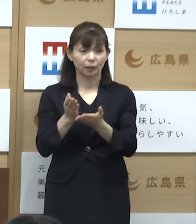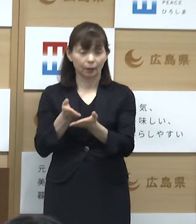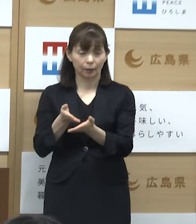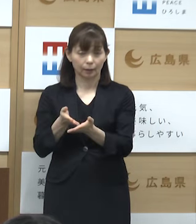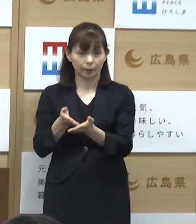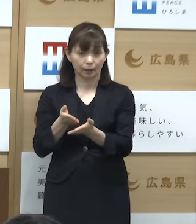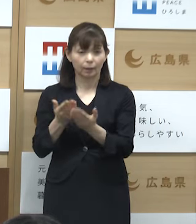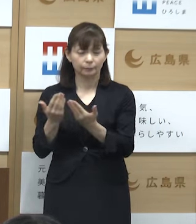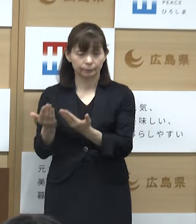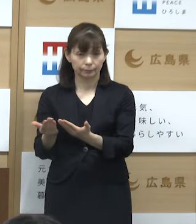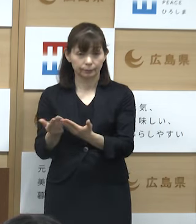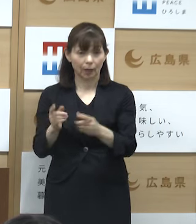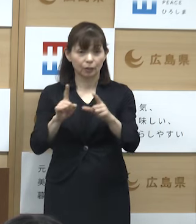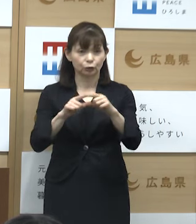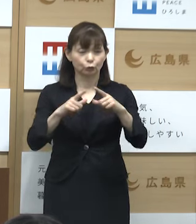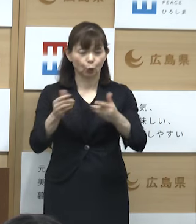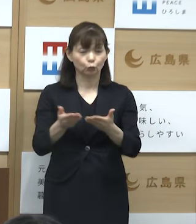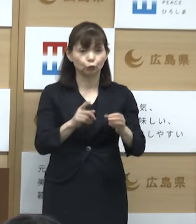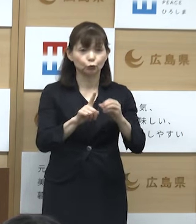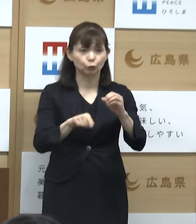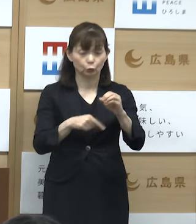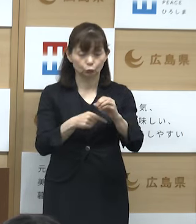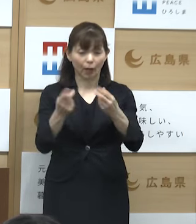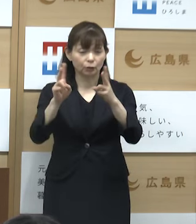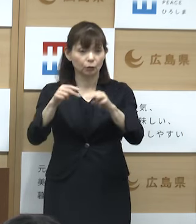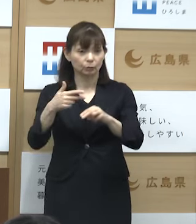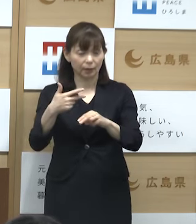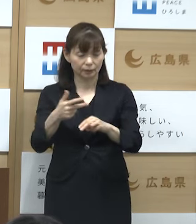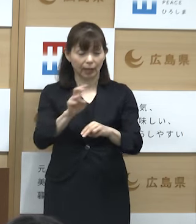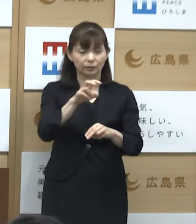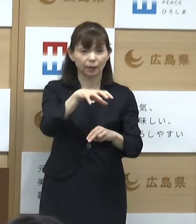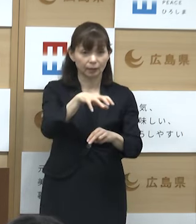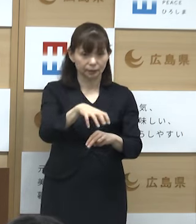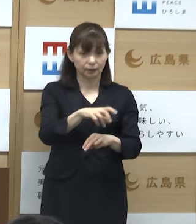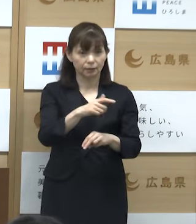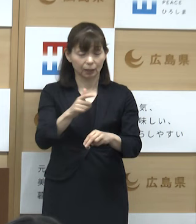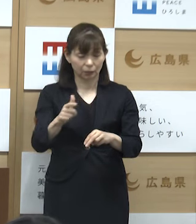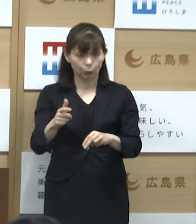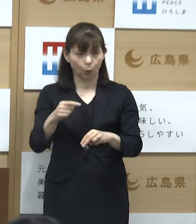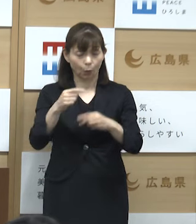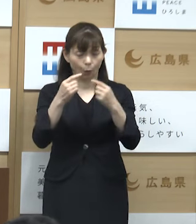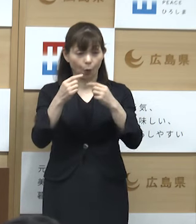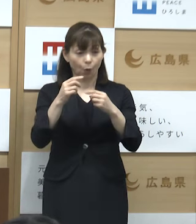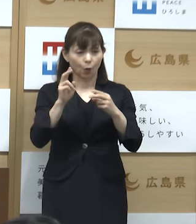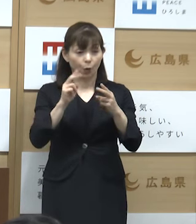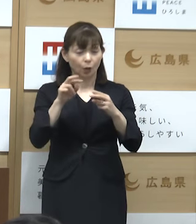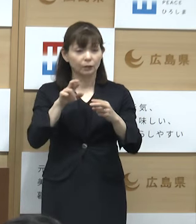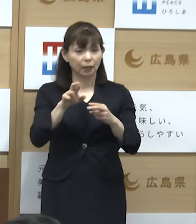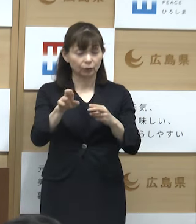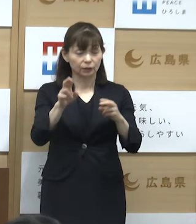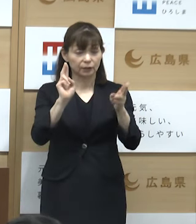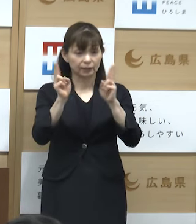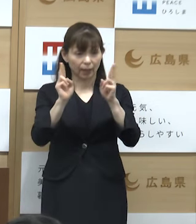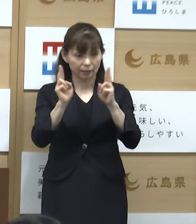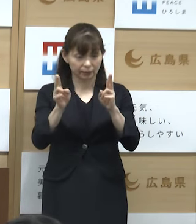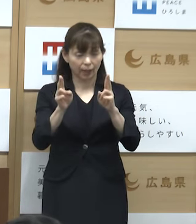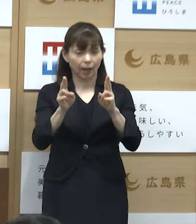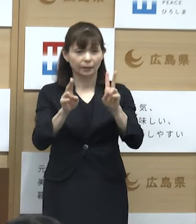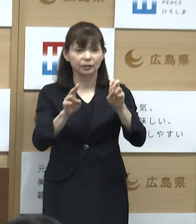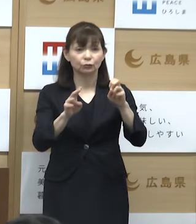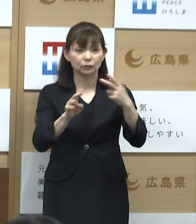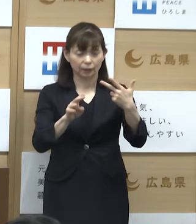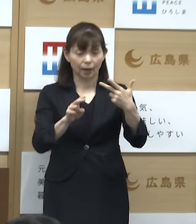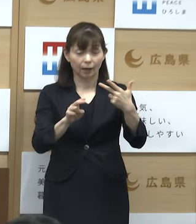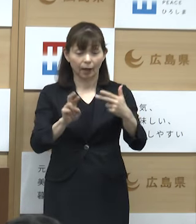は広島市や廿日市市などの広島交通圏についてタクシー会社の27社がライドシェアへの参入号があると発表し